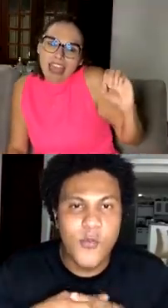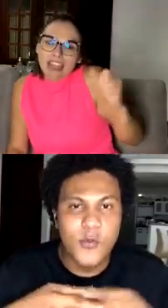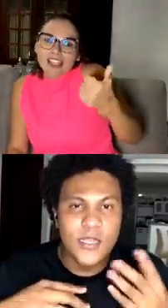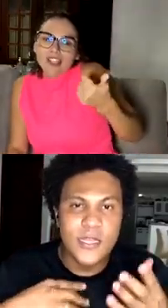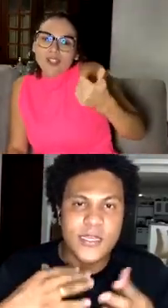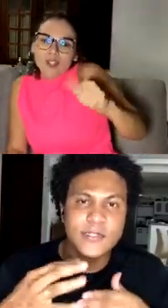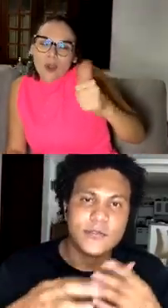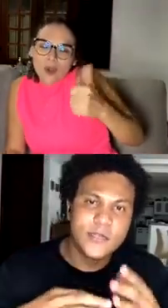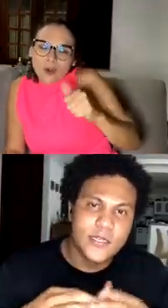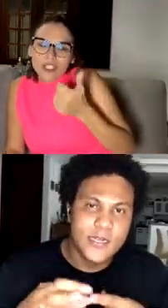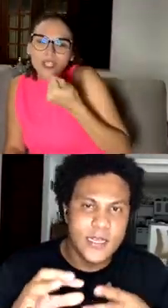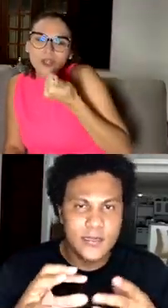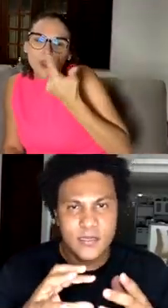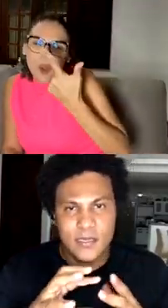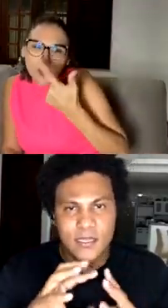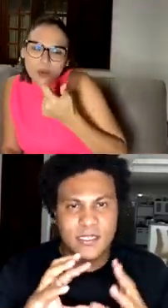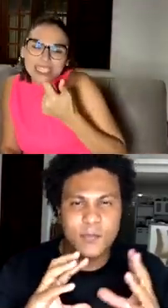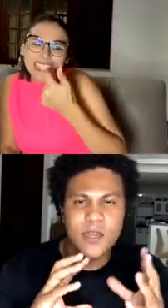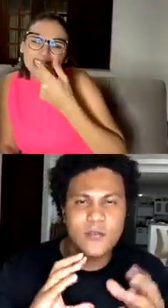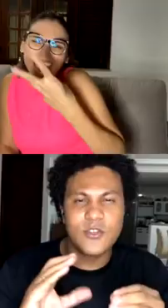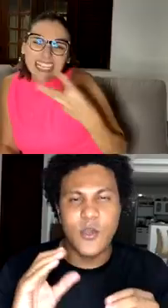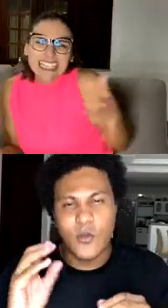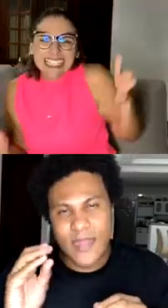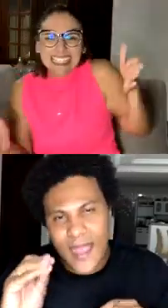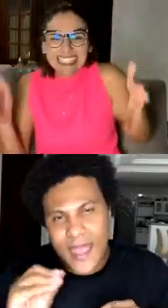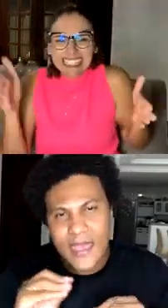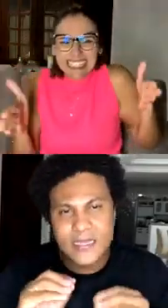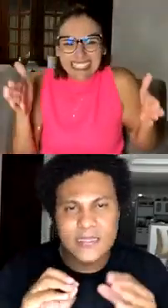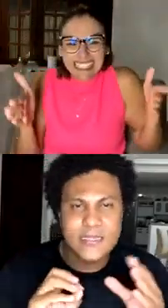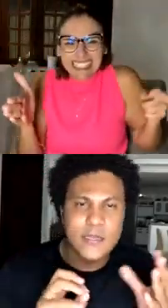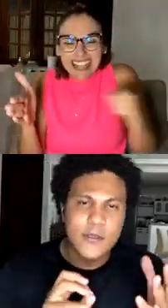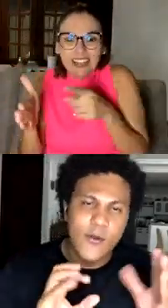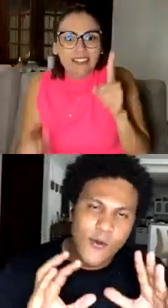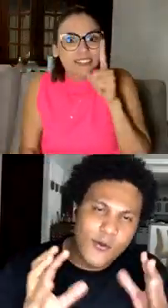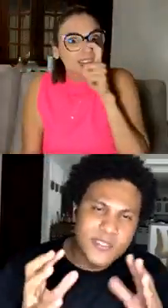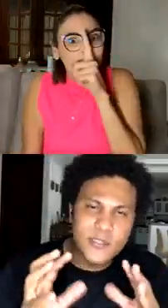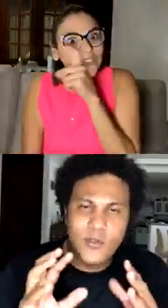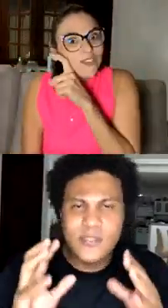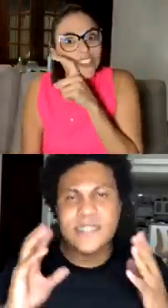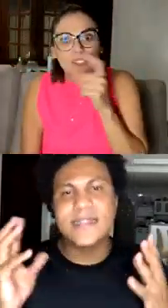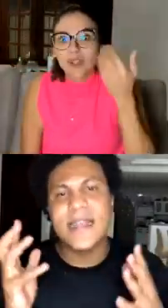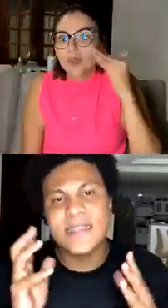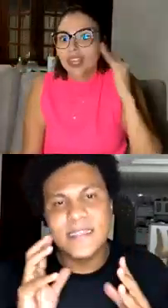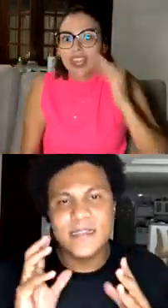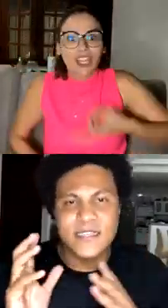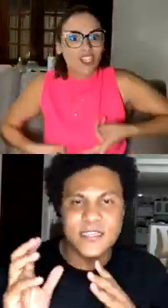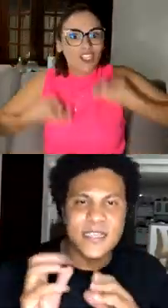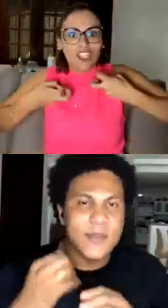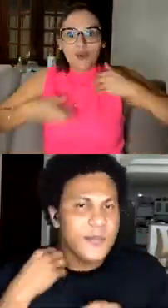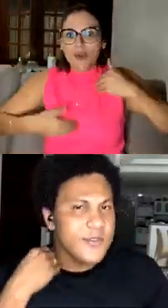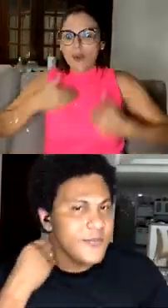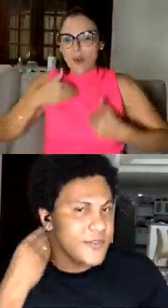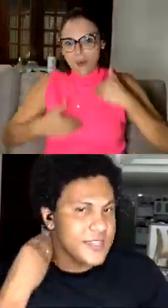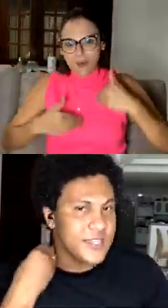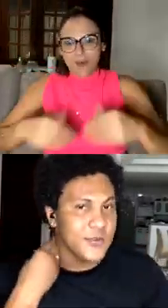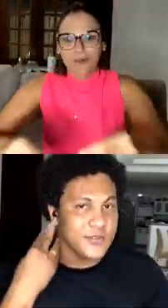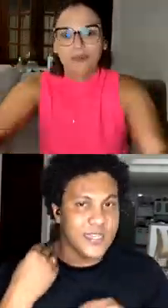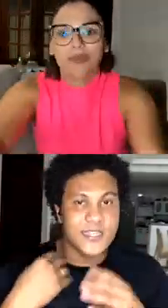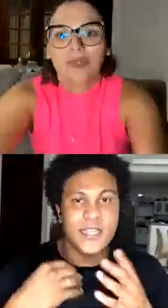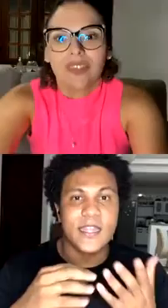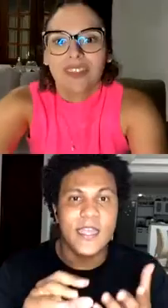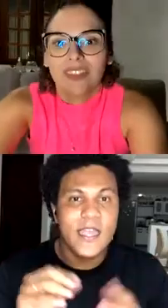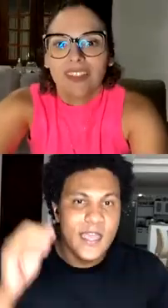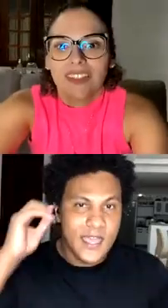corpo mudando, né? Esse período de 10, 11, 12, 13 anos, a gente sabe que é muito difícil, a gente não